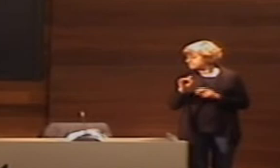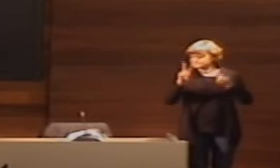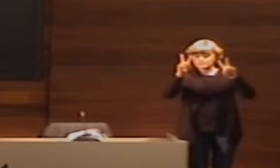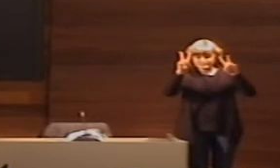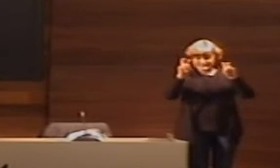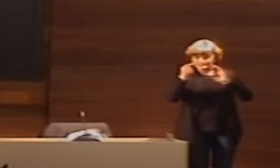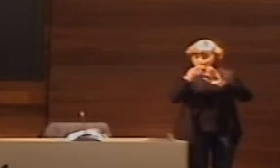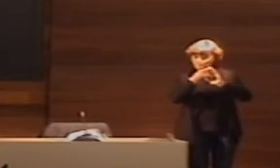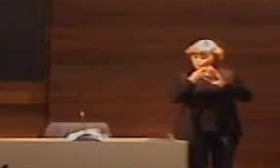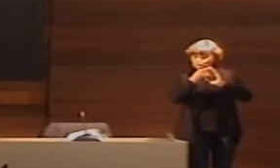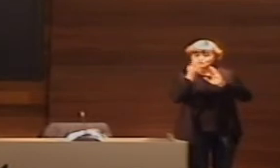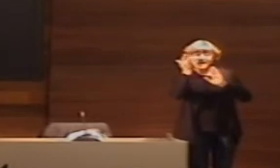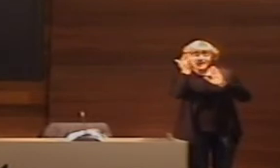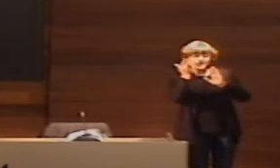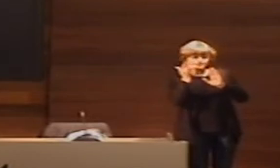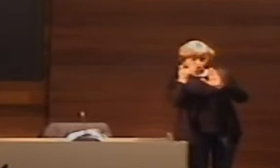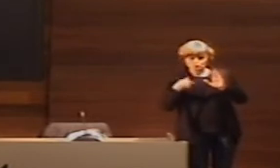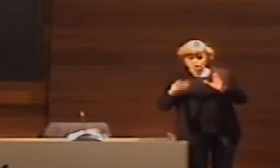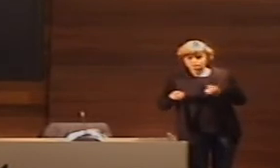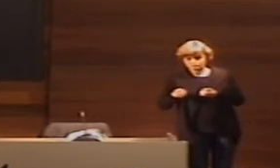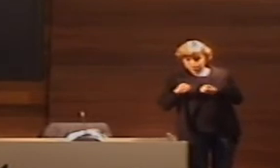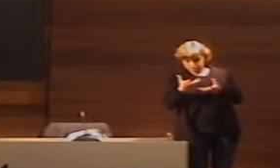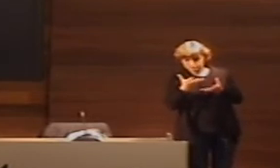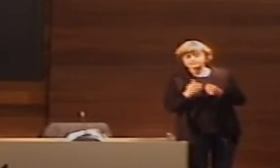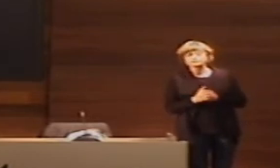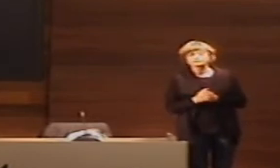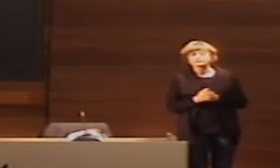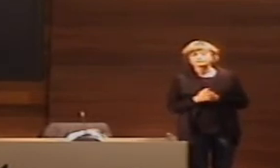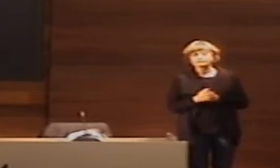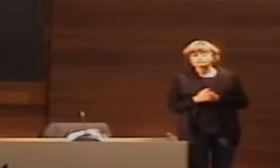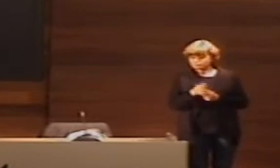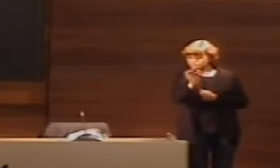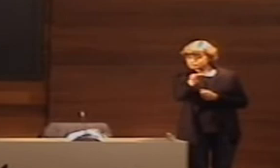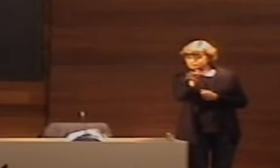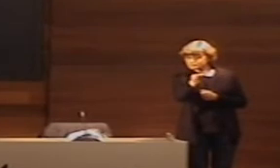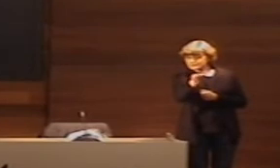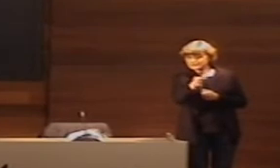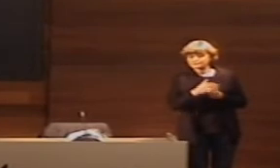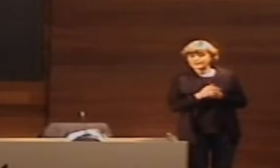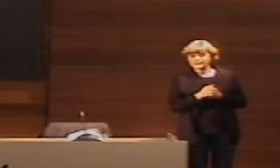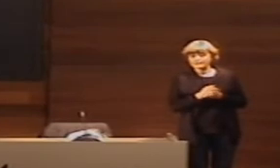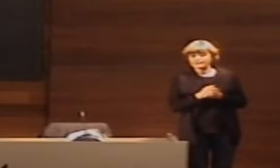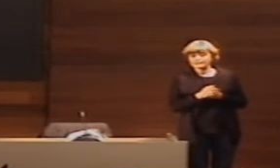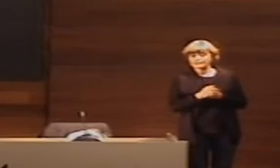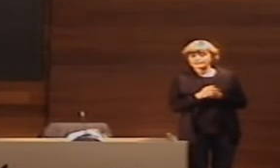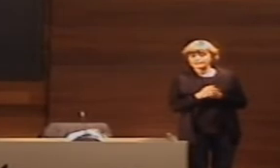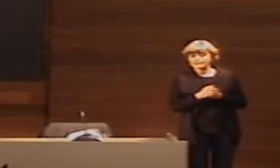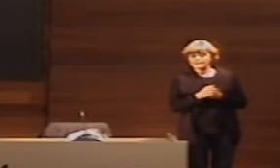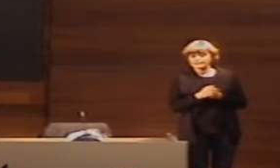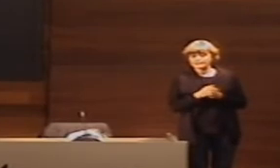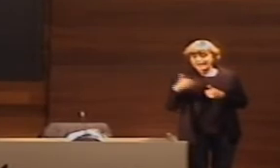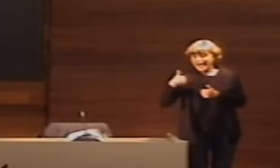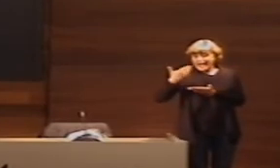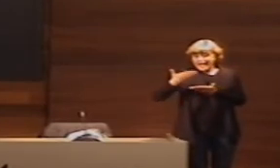Sobre los puntos limpios, comentar que bueno, efectivamente podrían jugar un rol más importante que el que